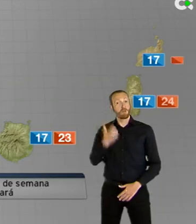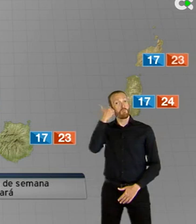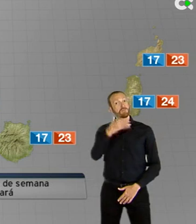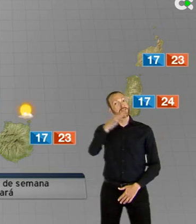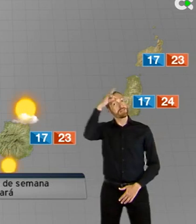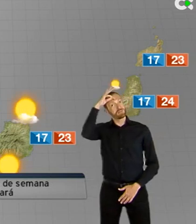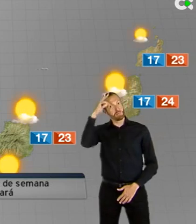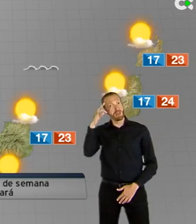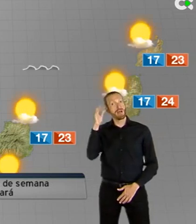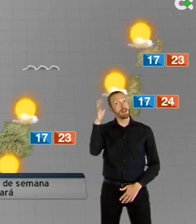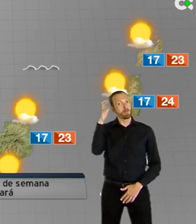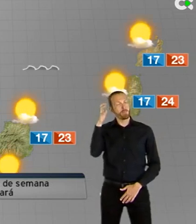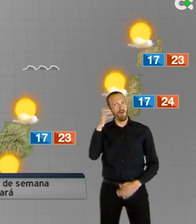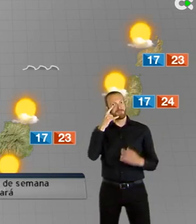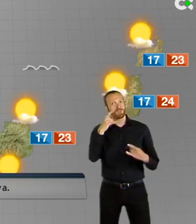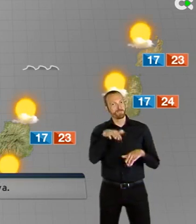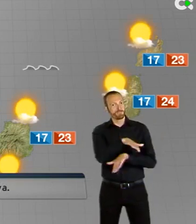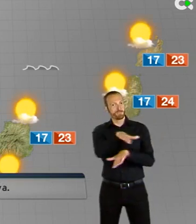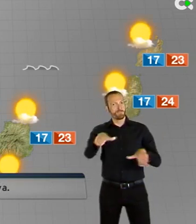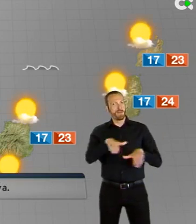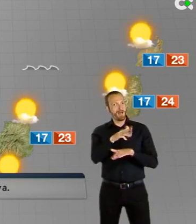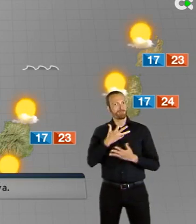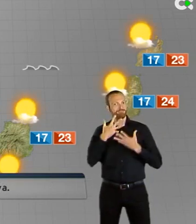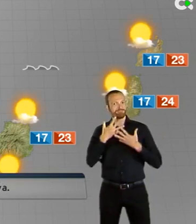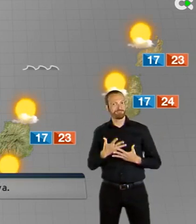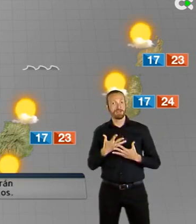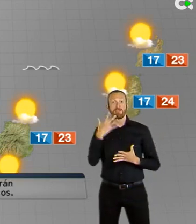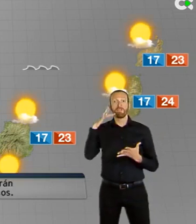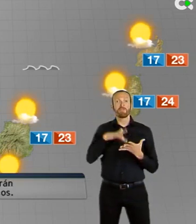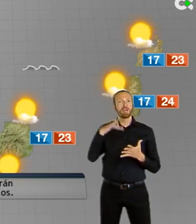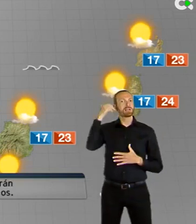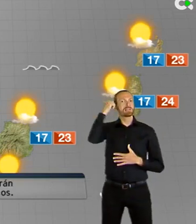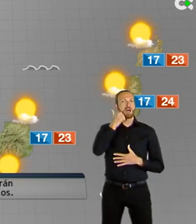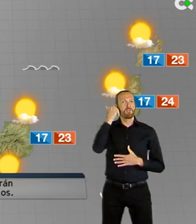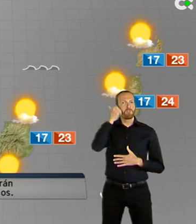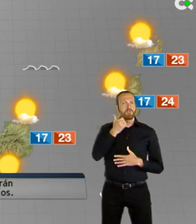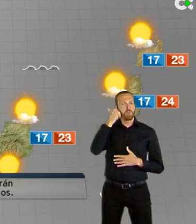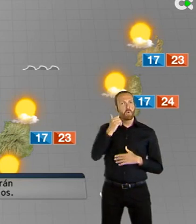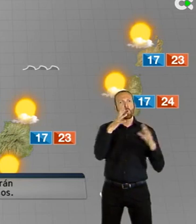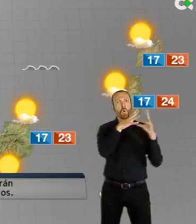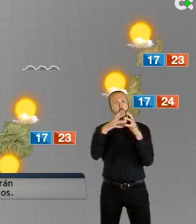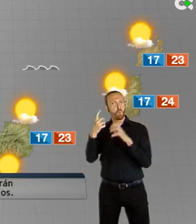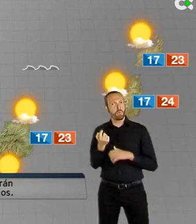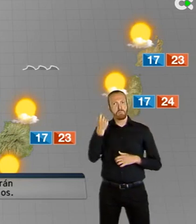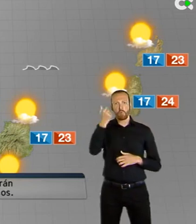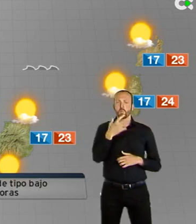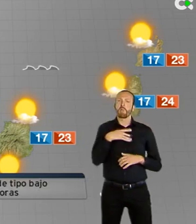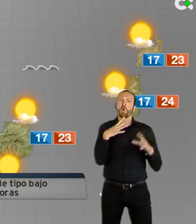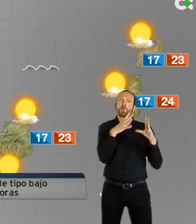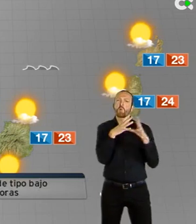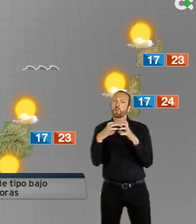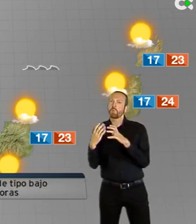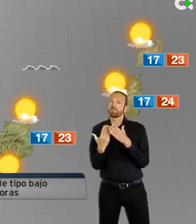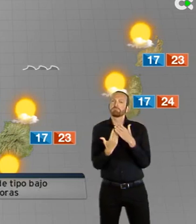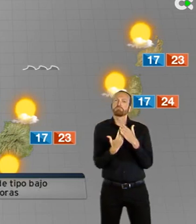Tenemos por delante un fin de semana donde el tiempo invitará a disfrutar de la playa. El sábado predominarán los cielos poco nubosos. Veremos algo